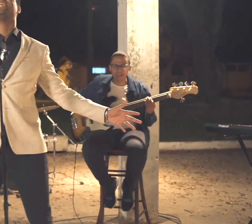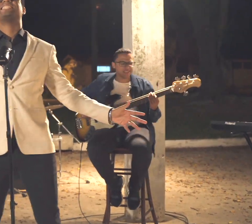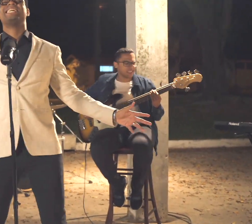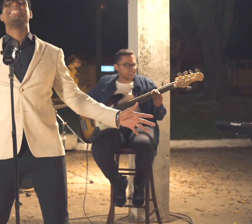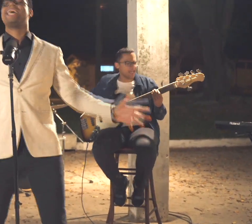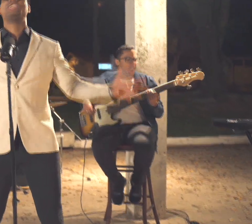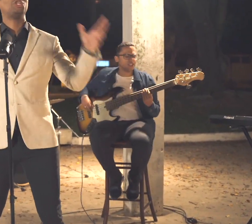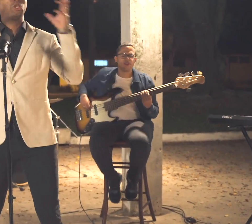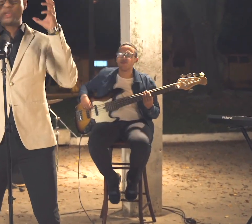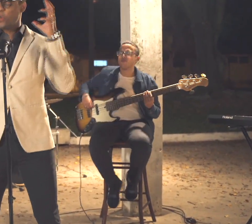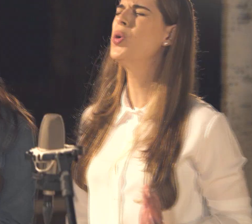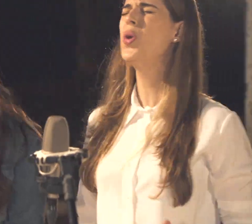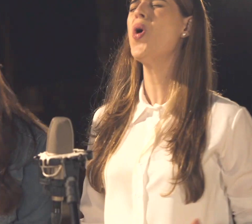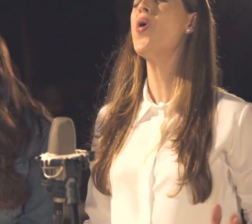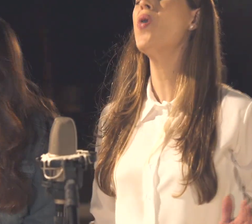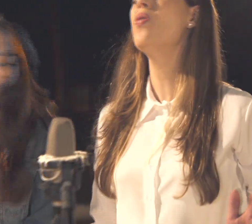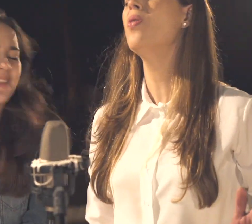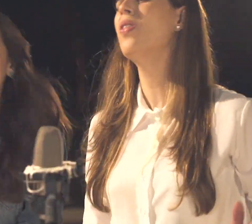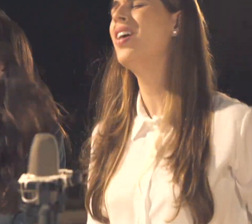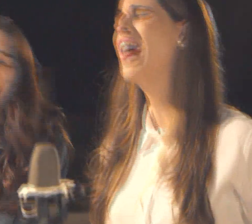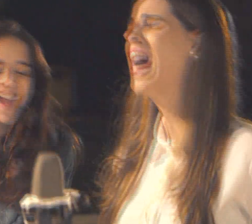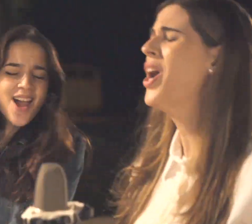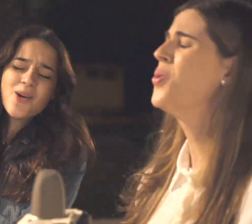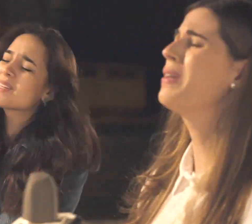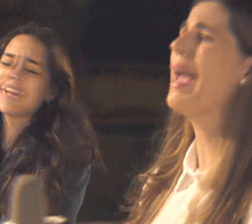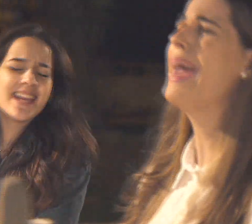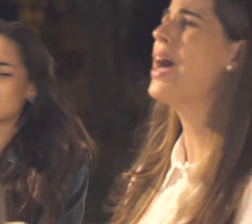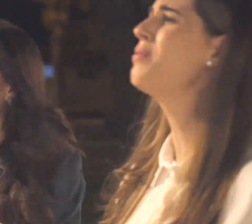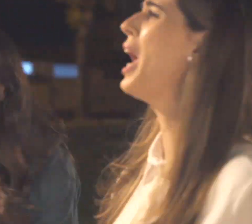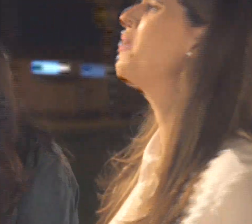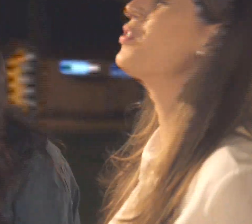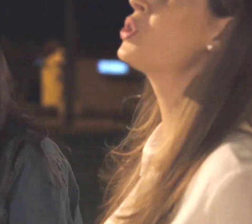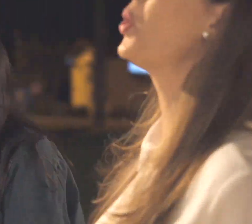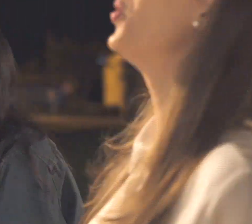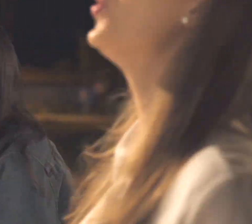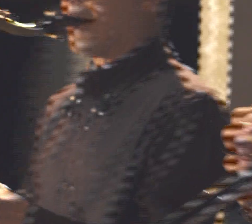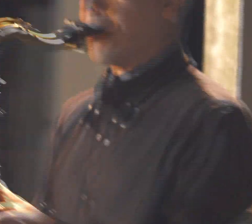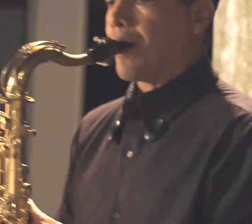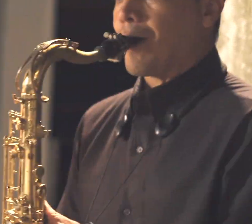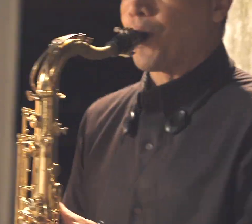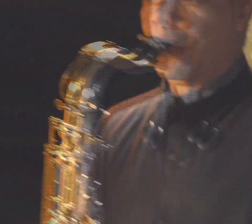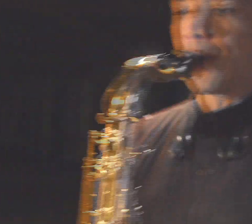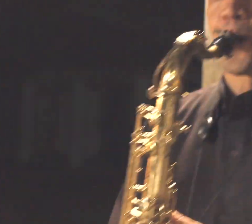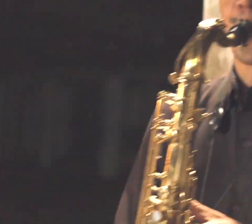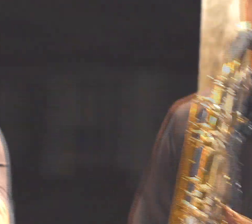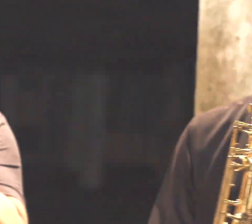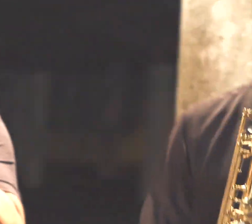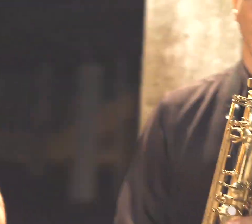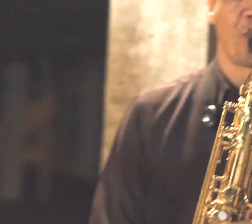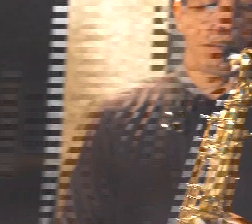é esquecer de tudo o que não tem futuro,